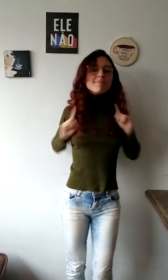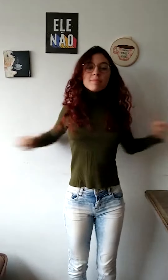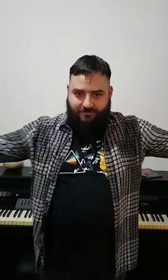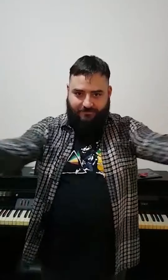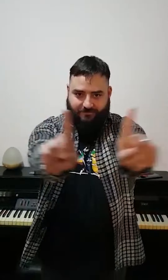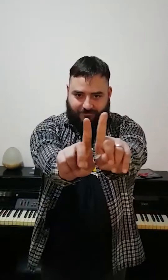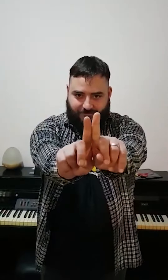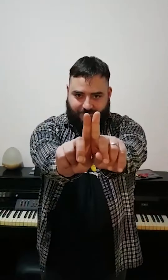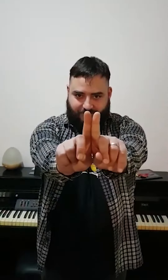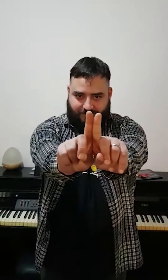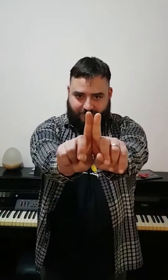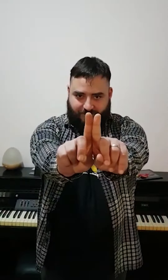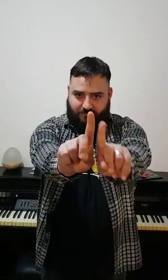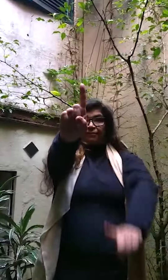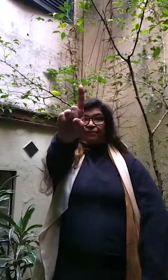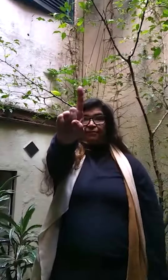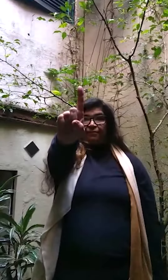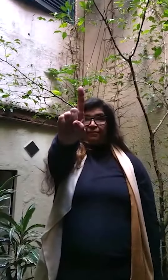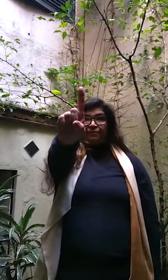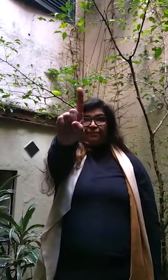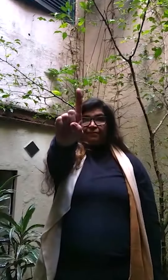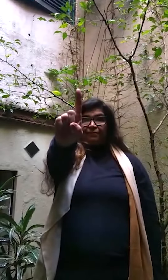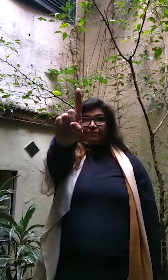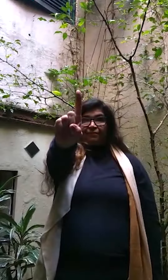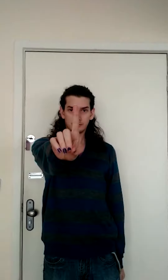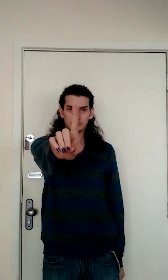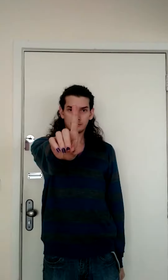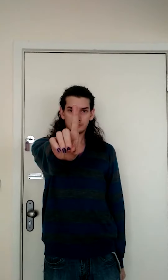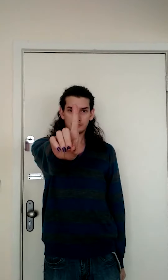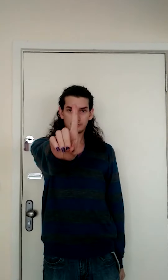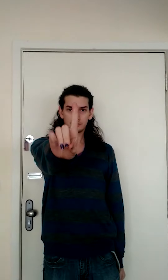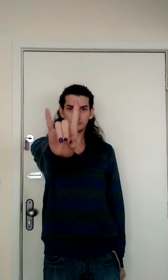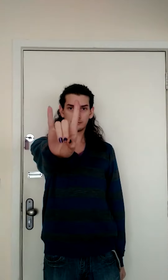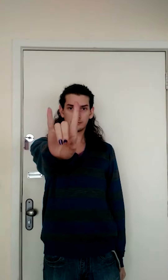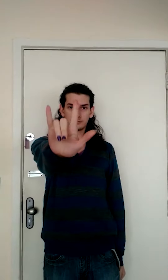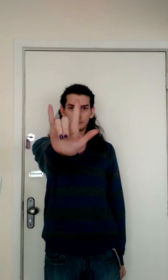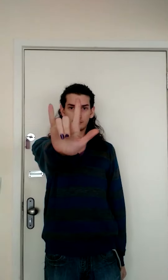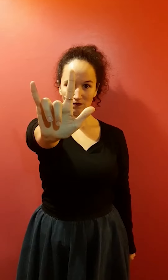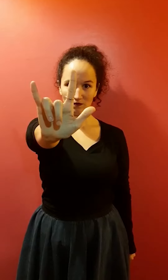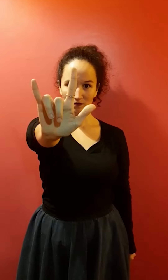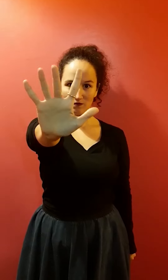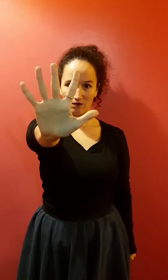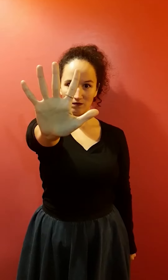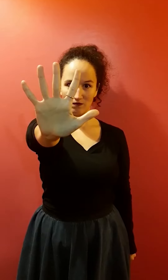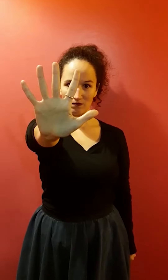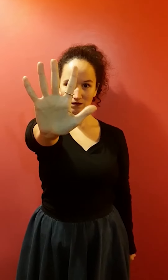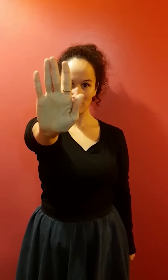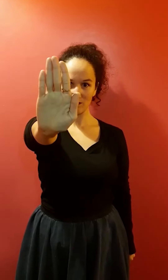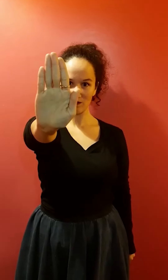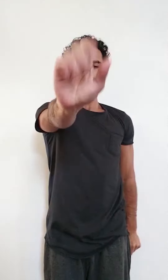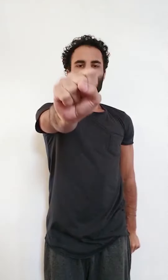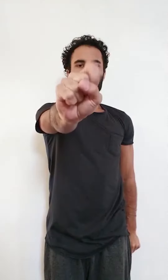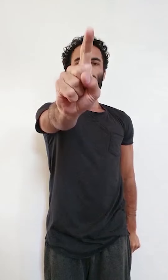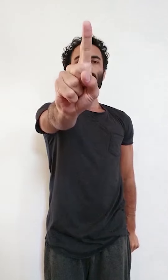Somos um só, um só. Um, dois, três, somos muitos quando juntos. Somos um